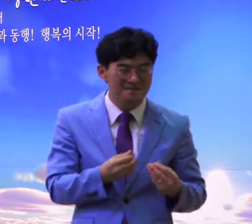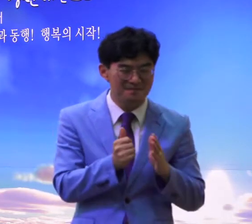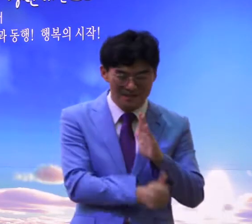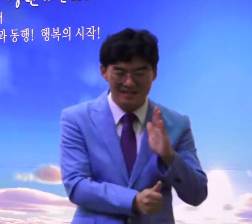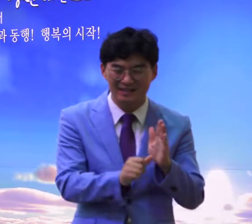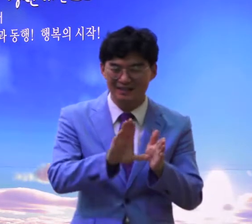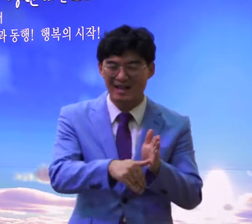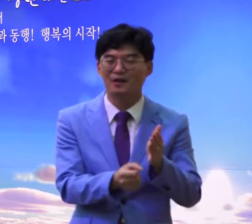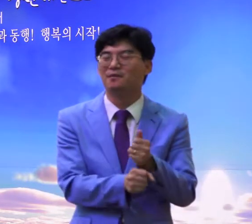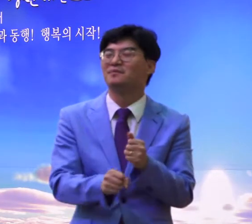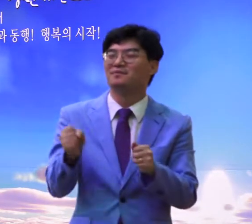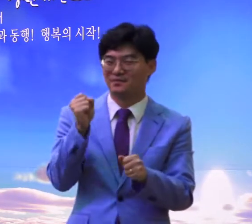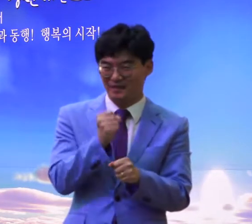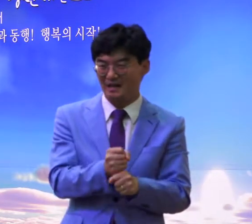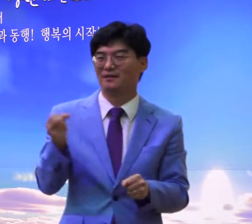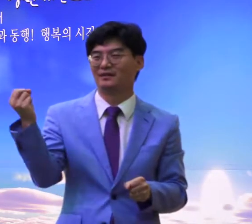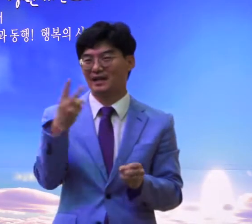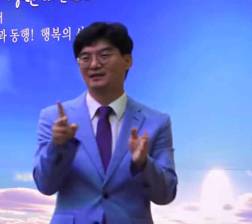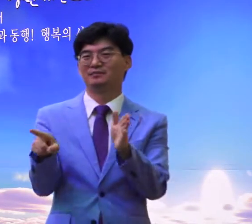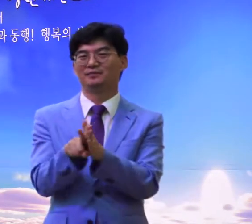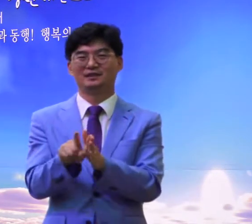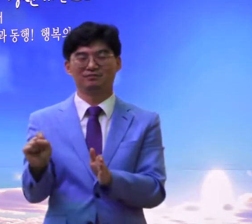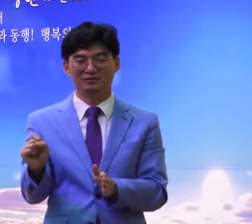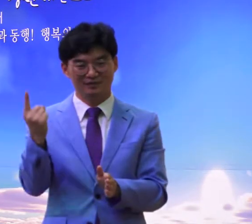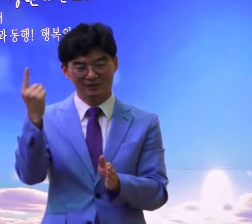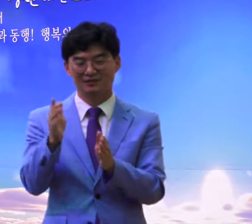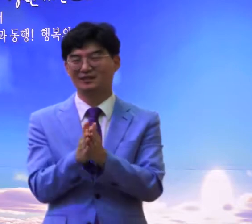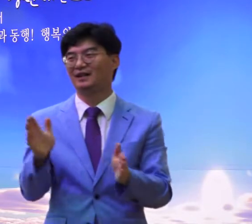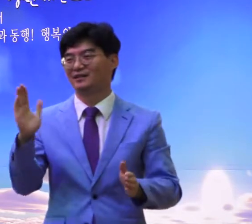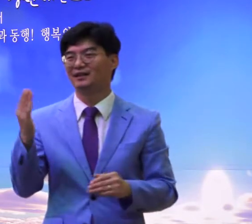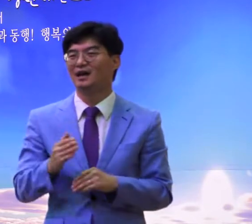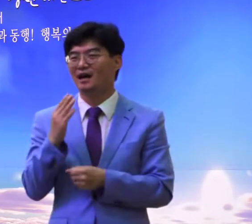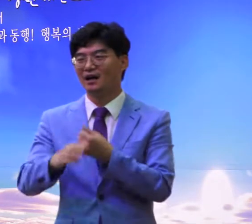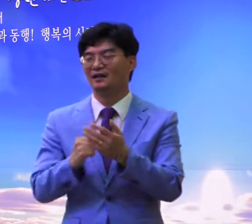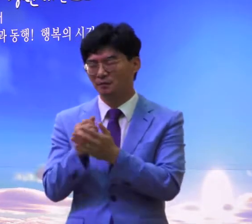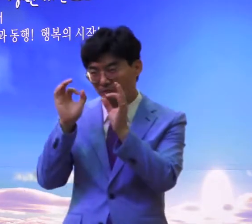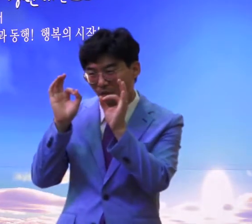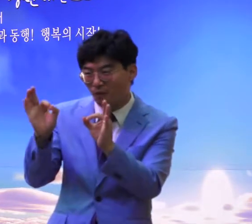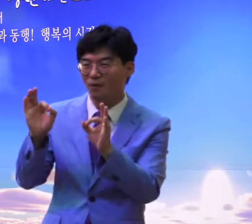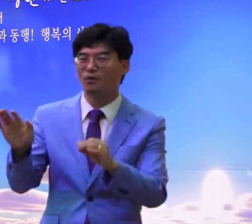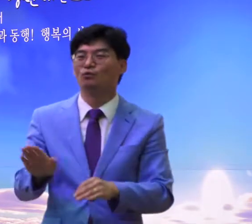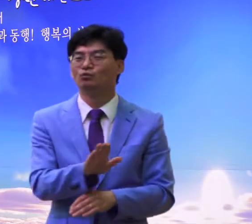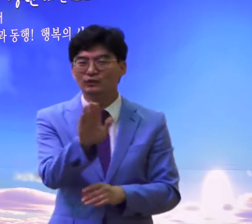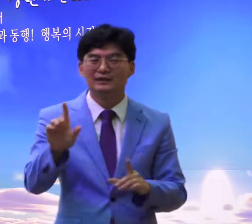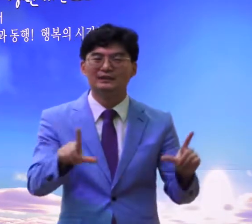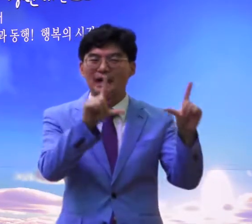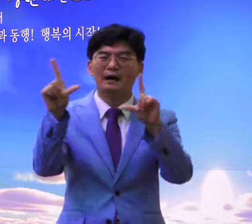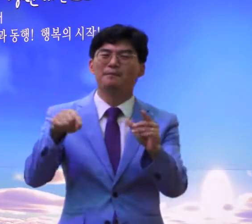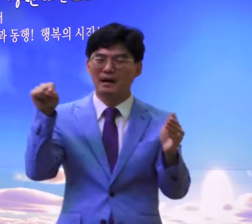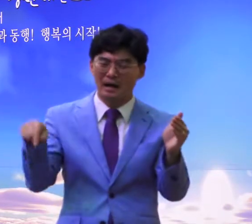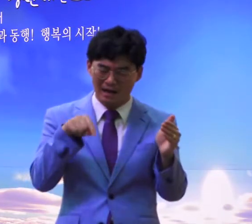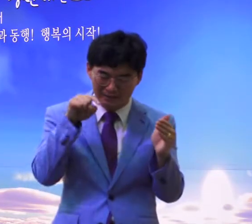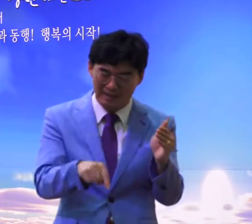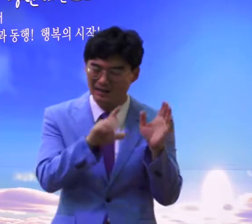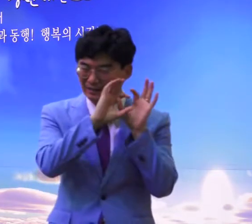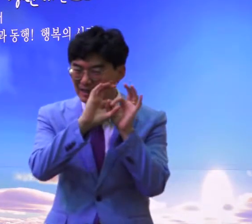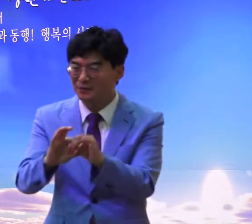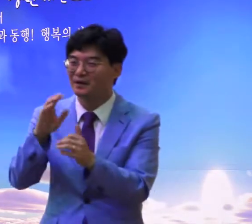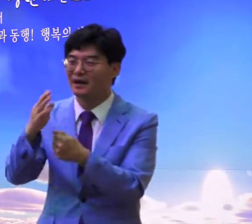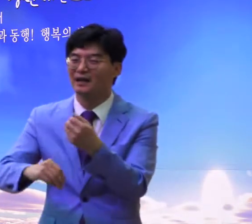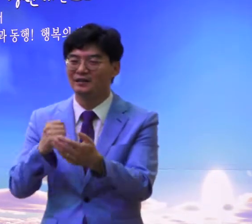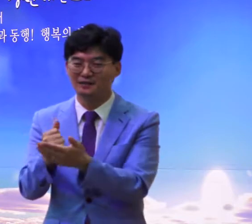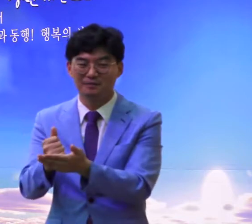내딛어서 힘차게 갈 수 있도록 인도해 주실 것입니다. 그 하나님을 바라보시며 여러분의 삶 속에서 이번 한 주간도 승리할 수